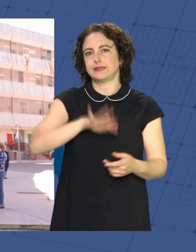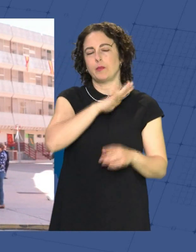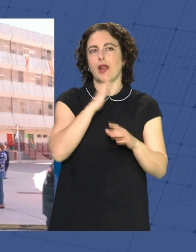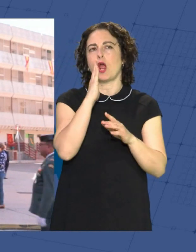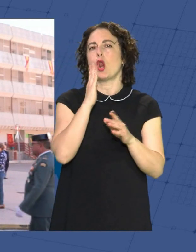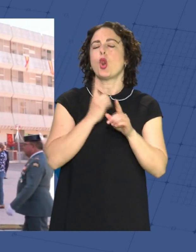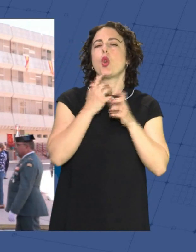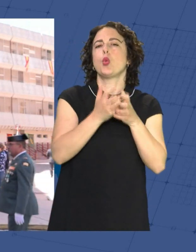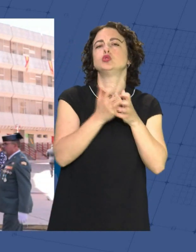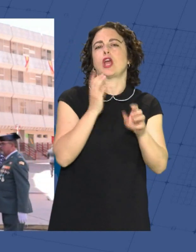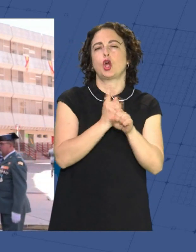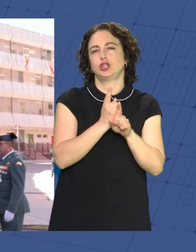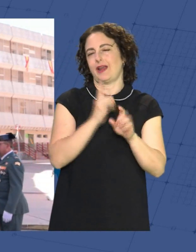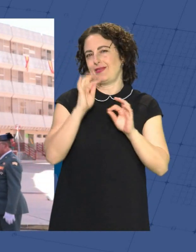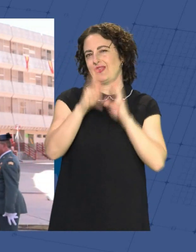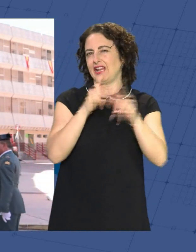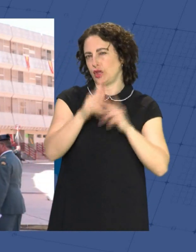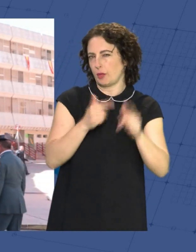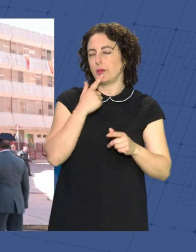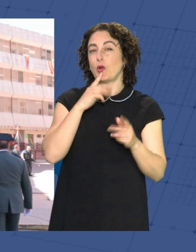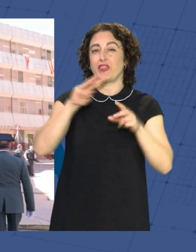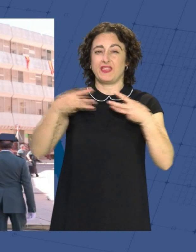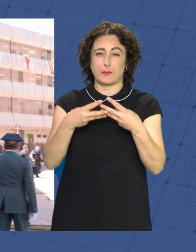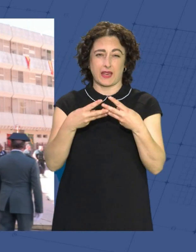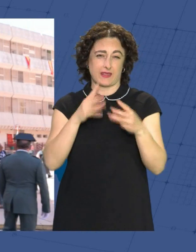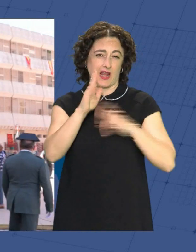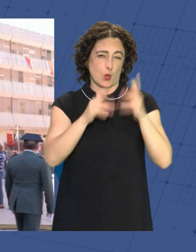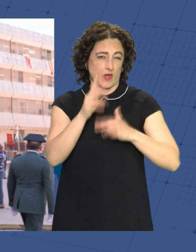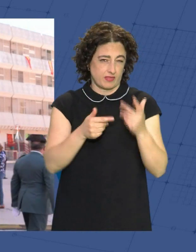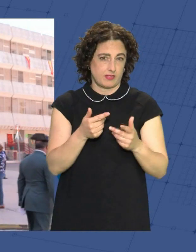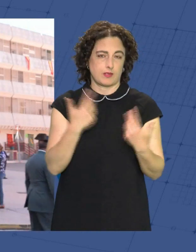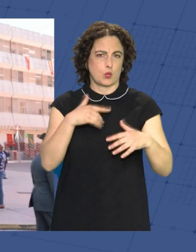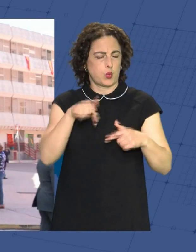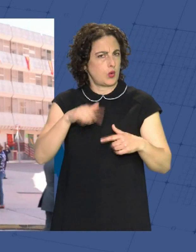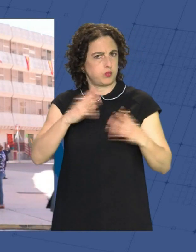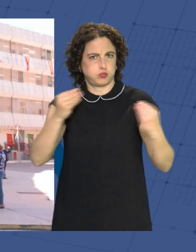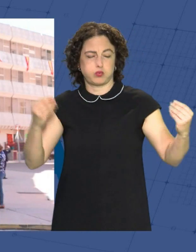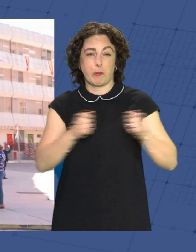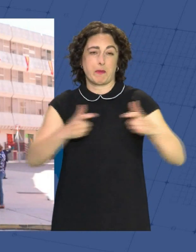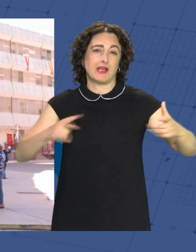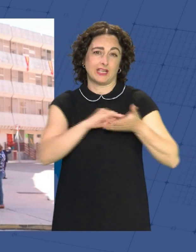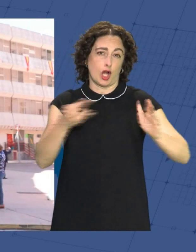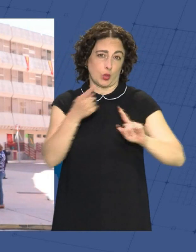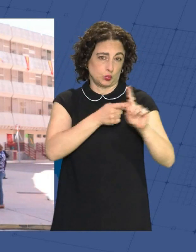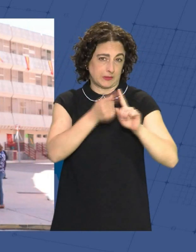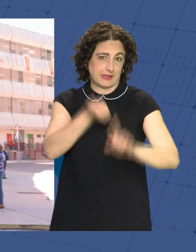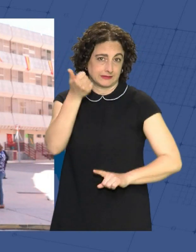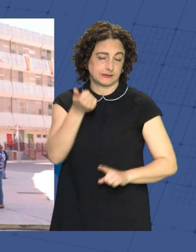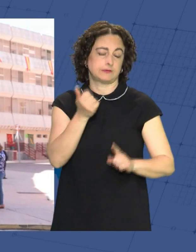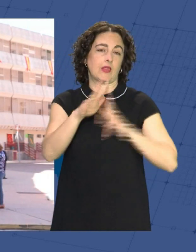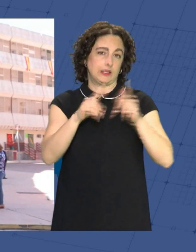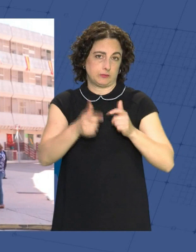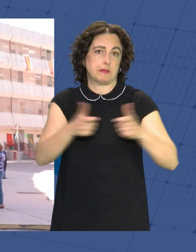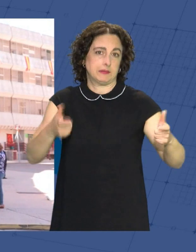Especialmente tenemos que hacer referencia a la ciberdelincuencia, que nos azota hoy en día por el uso masivo de las nuevas tecnologías y